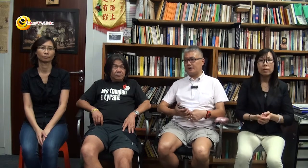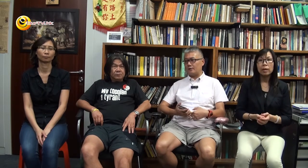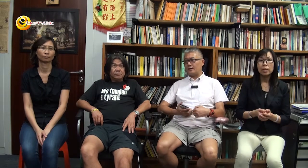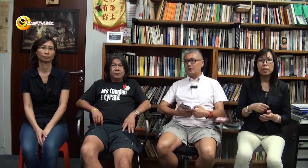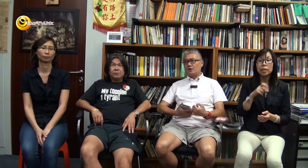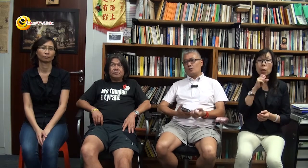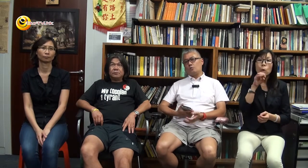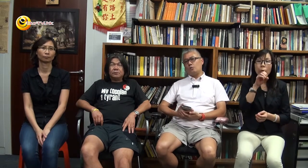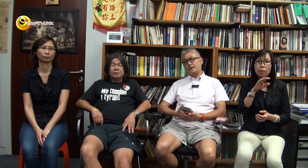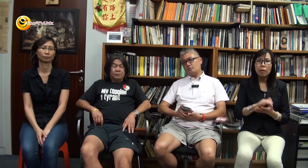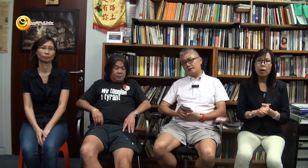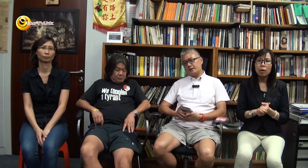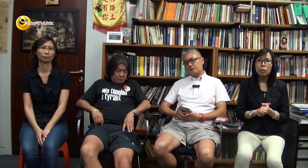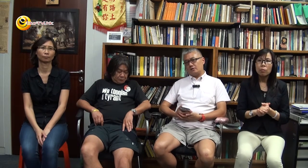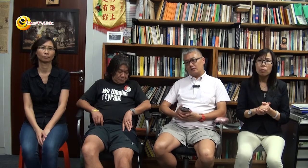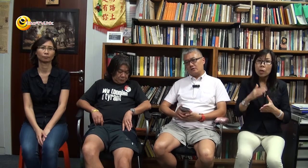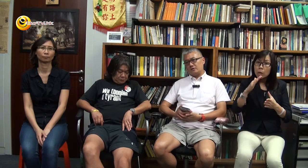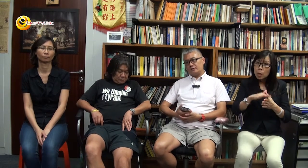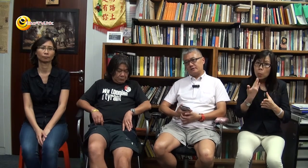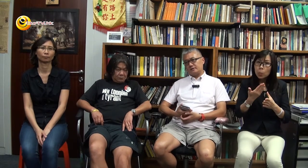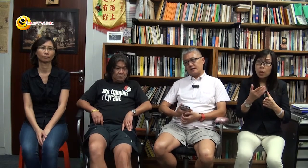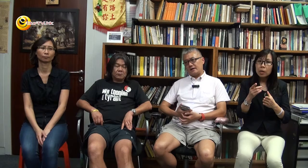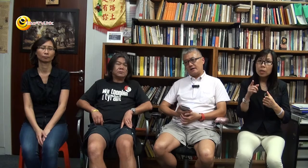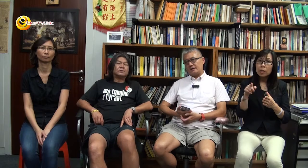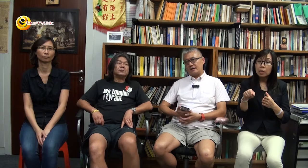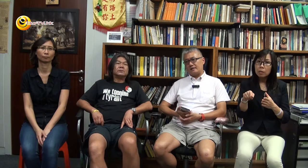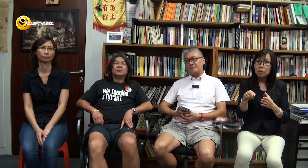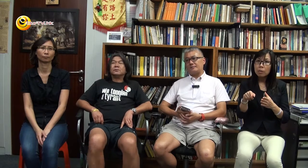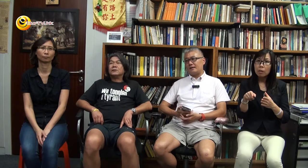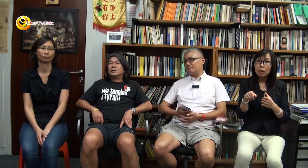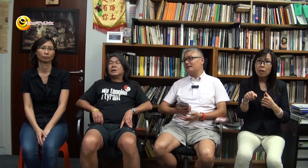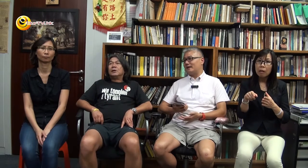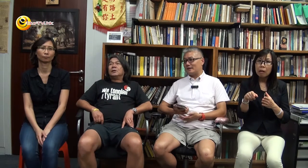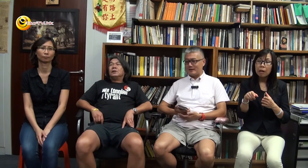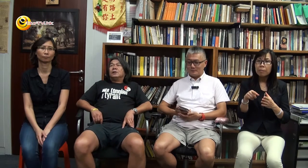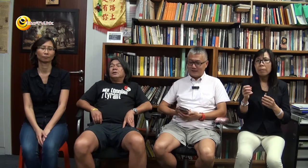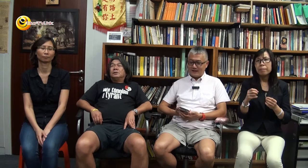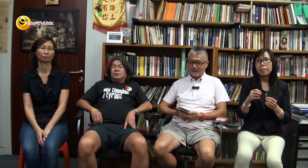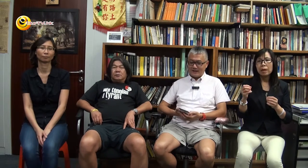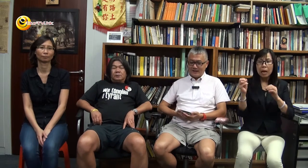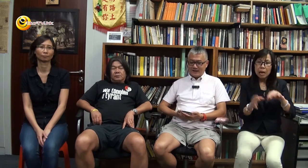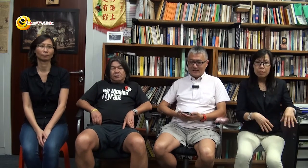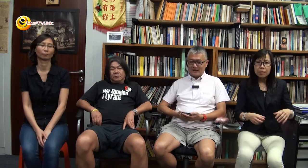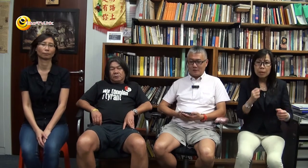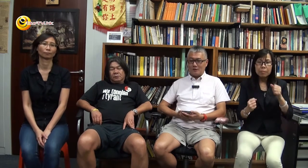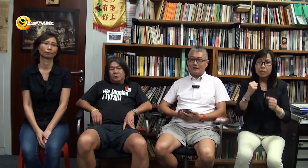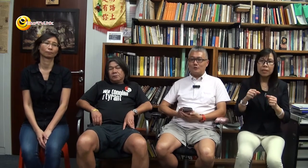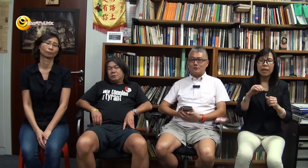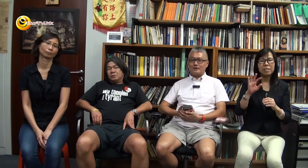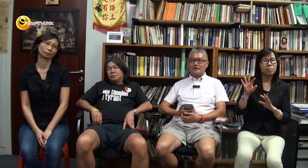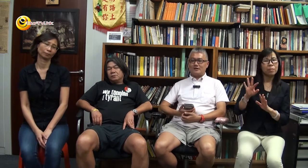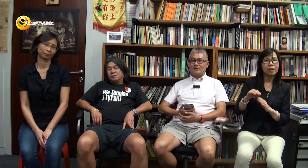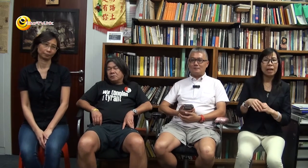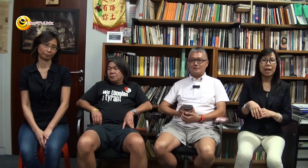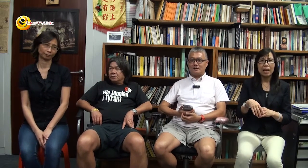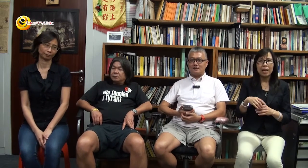講法，就是話會不會因為這個即垃圾車，不要叫人垃圾車那麼壞啦，劉江華做